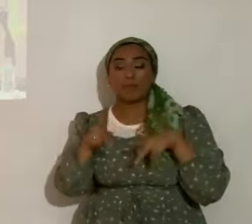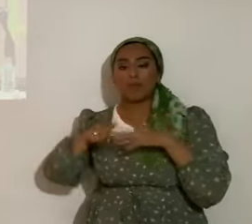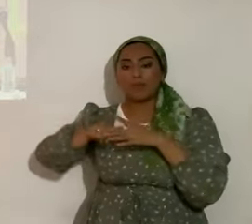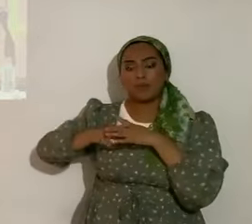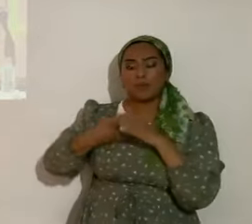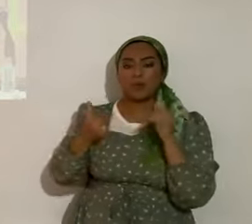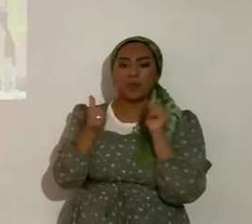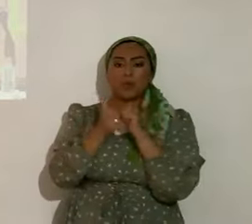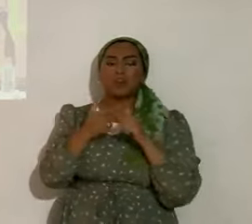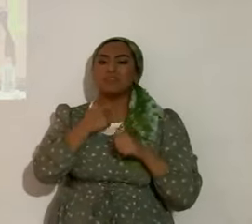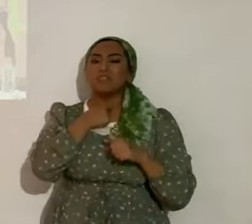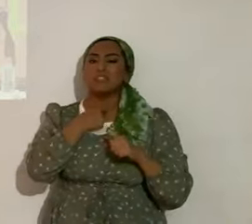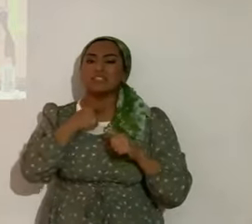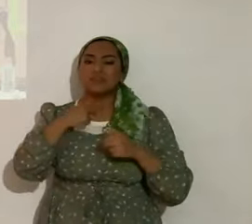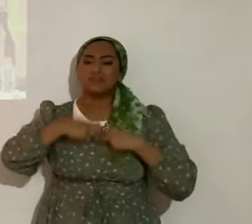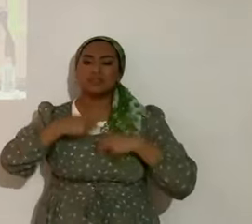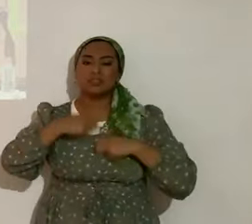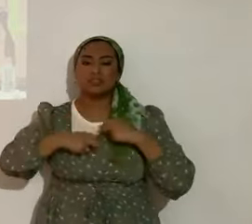con una gripa y